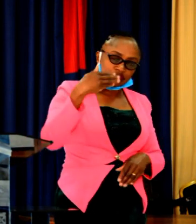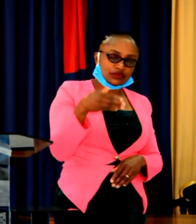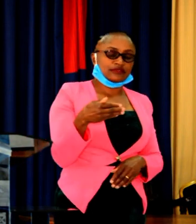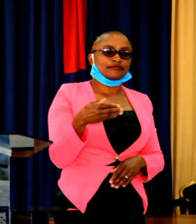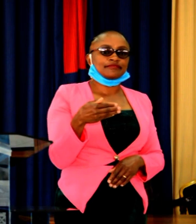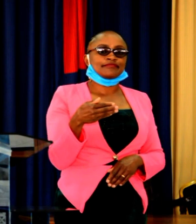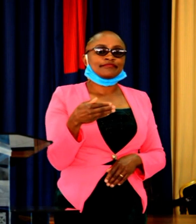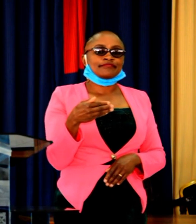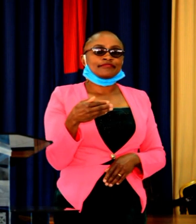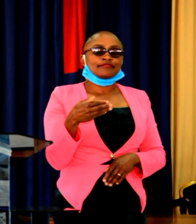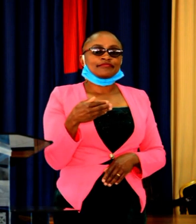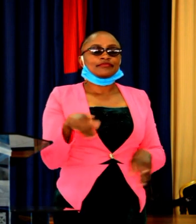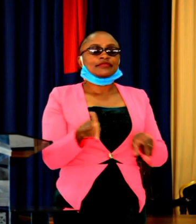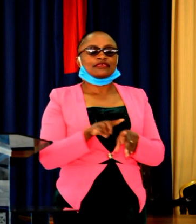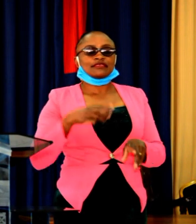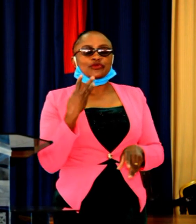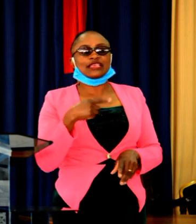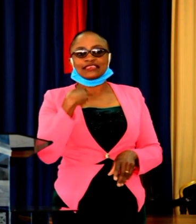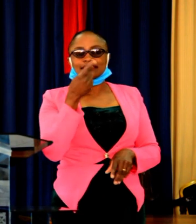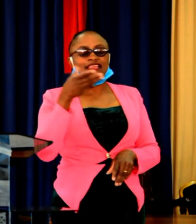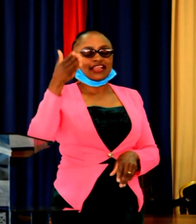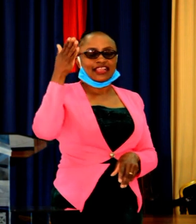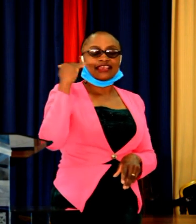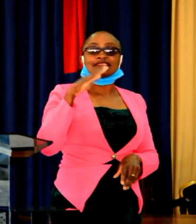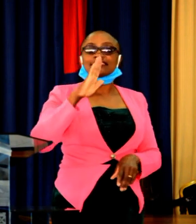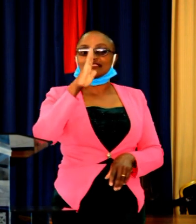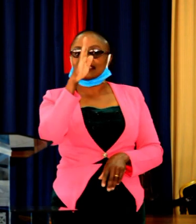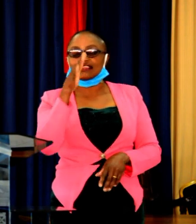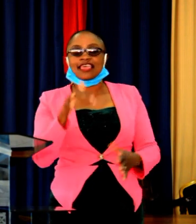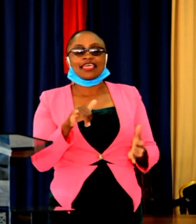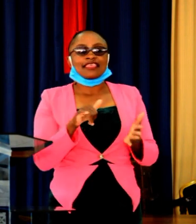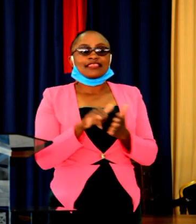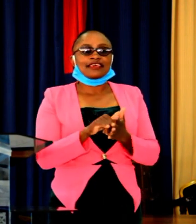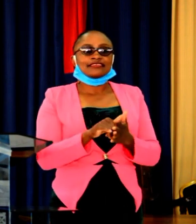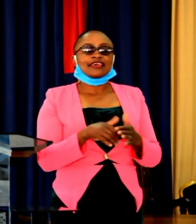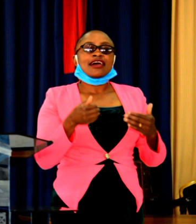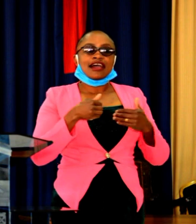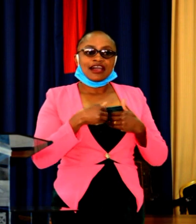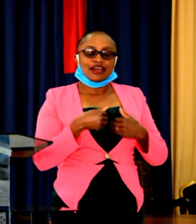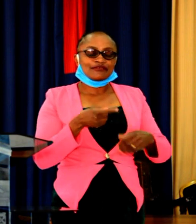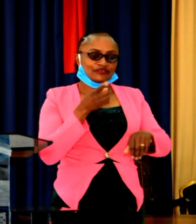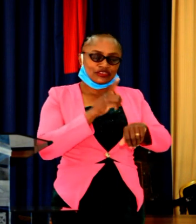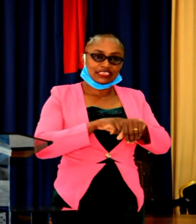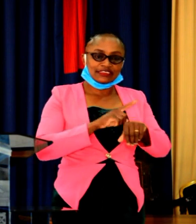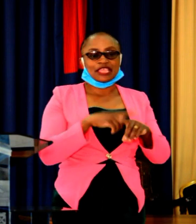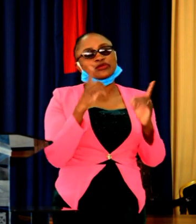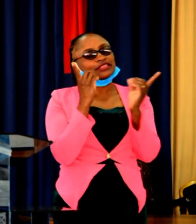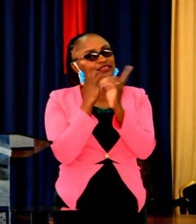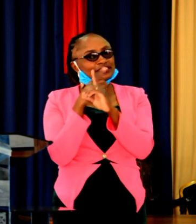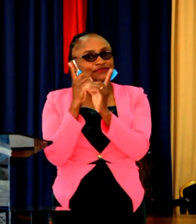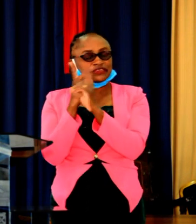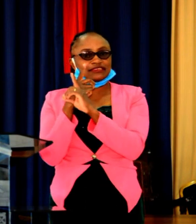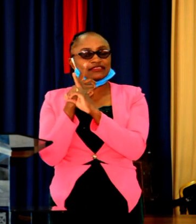wote. Kama vile tulikuwa tunasema Jumapili iliyopita kwamba kuna nyakati na ni vizuri kujua